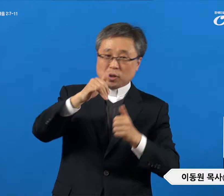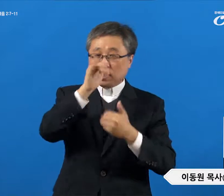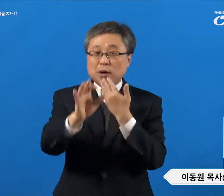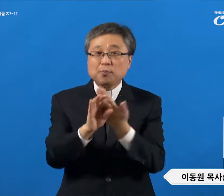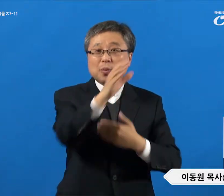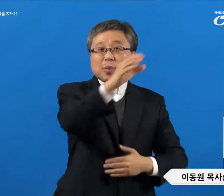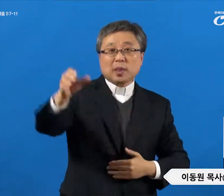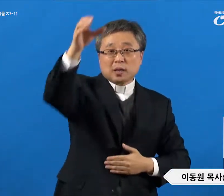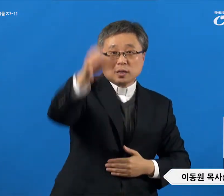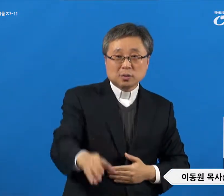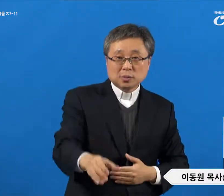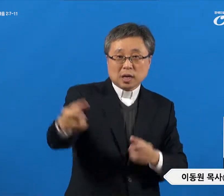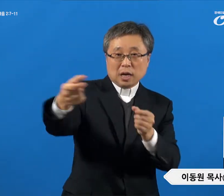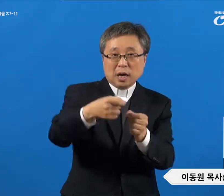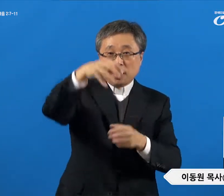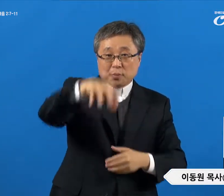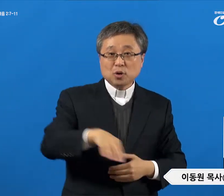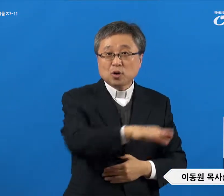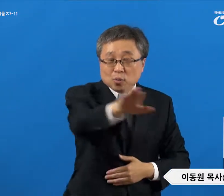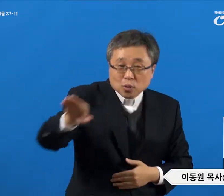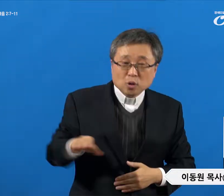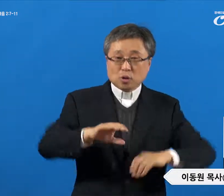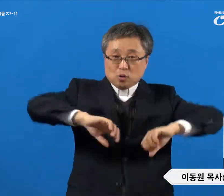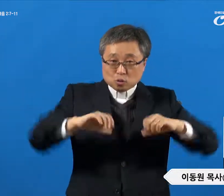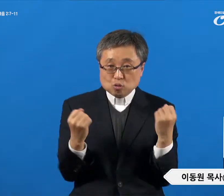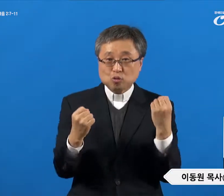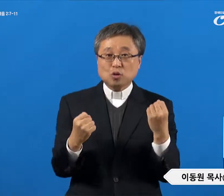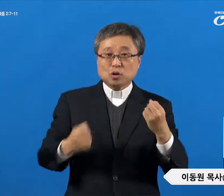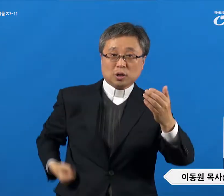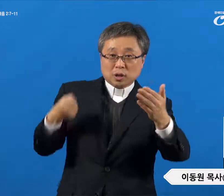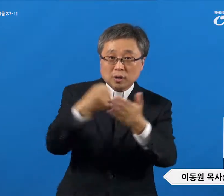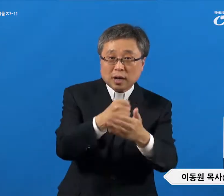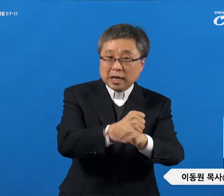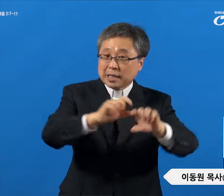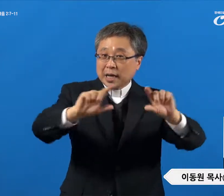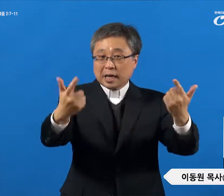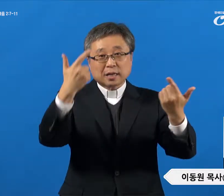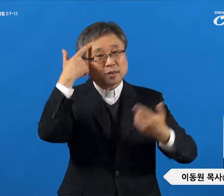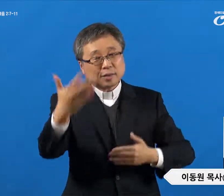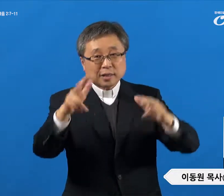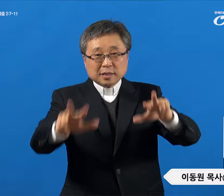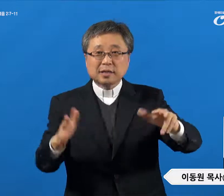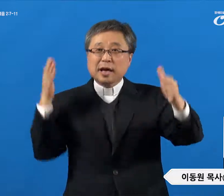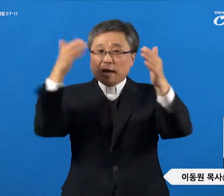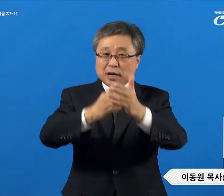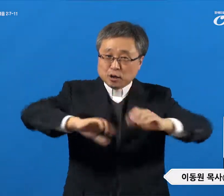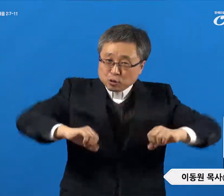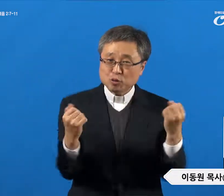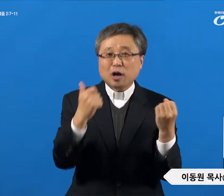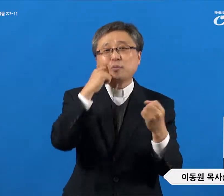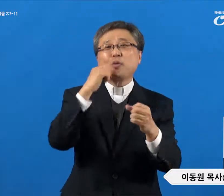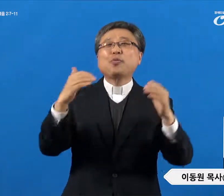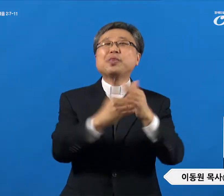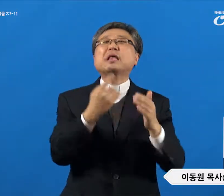십자가 앞에서 여러분 순종을 결단하지 않으시겠습니까? 지금까지 순종하지 못했던 부분,